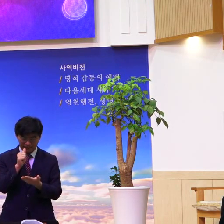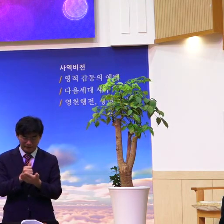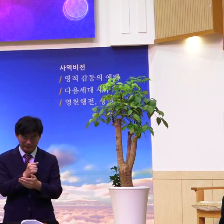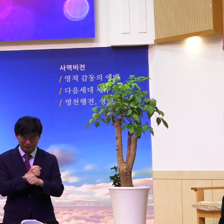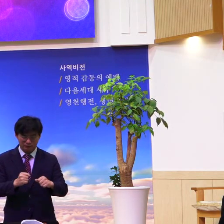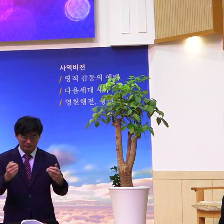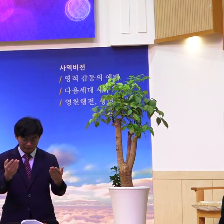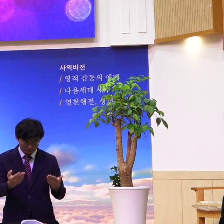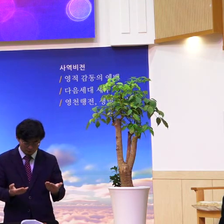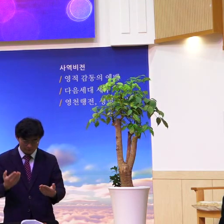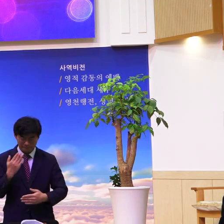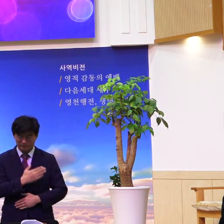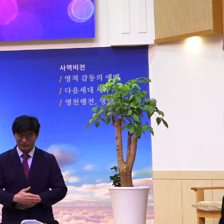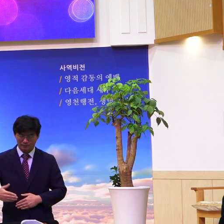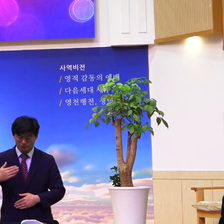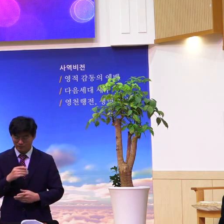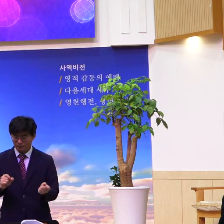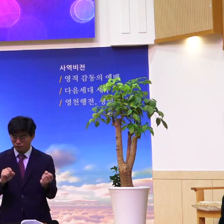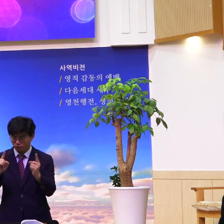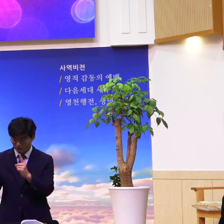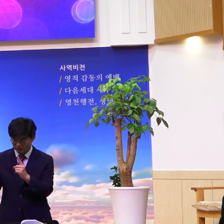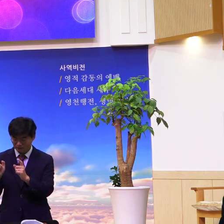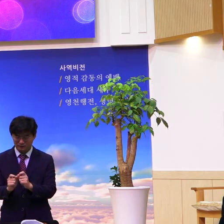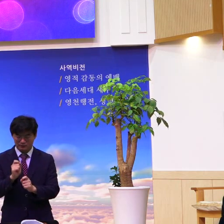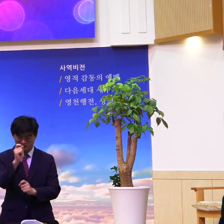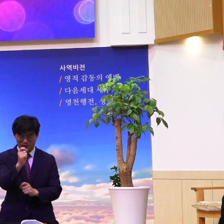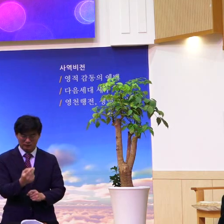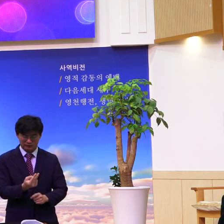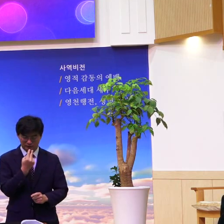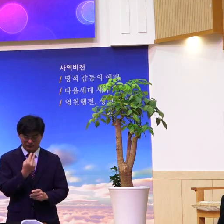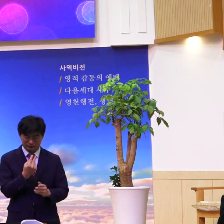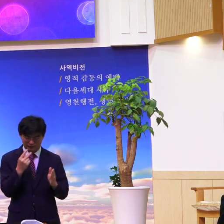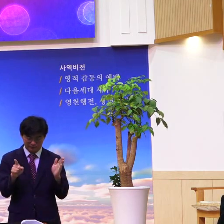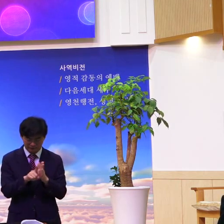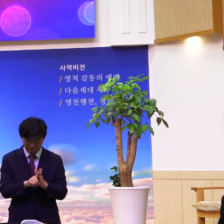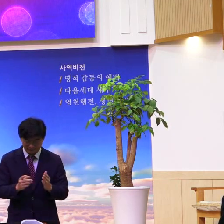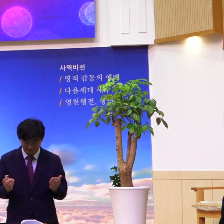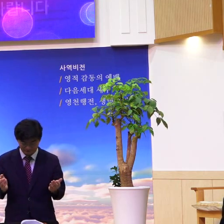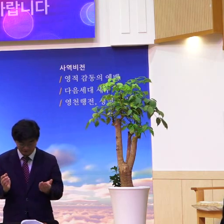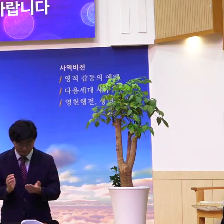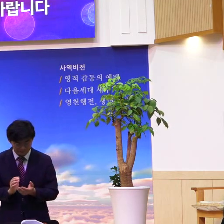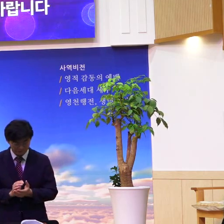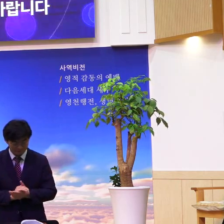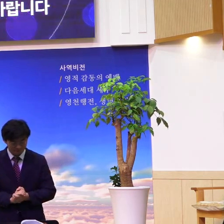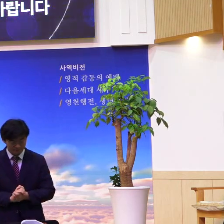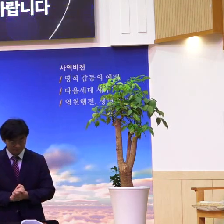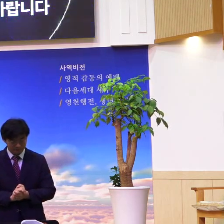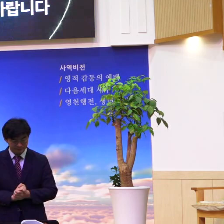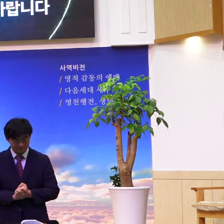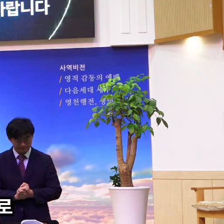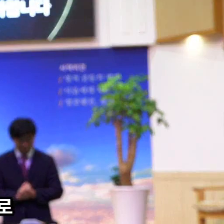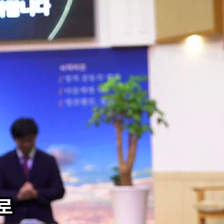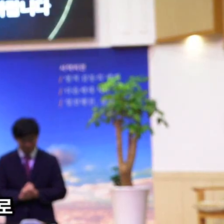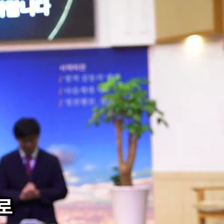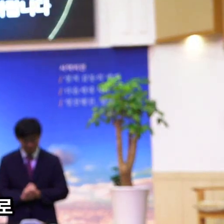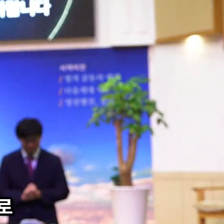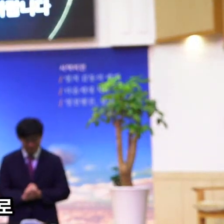용서받는 것과 몸의 부활과 영생을 믿습니다. 아멘.